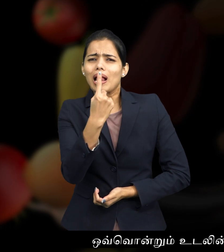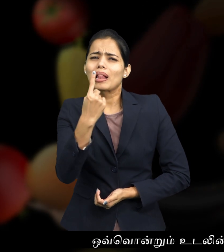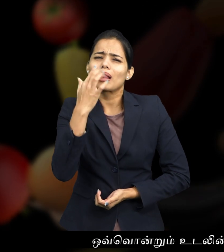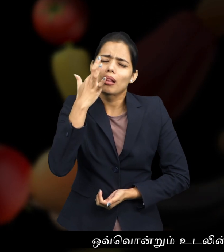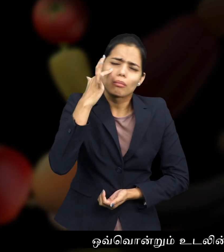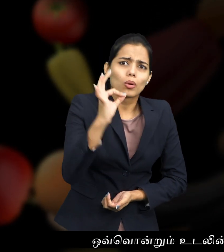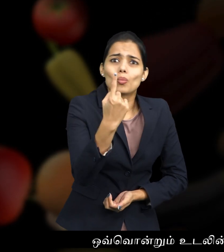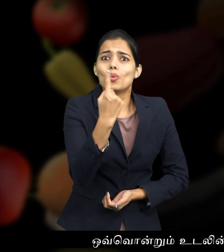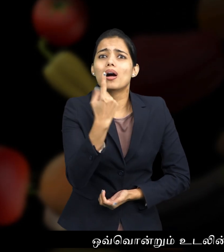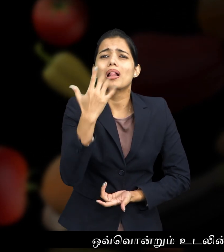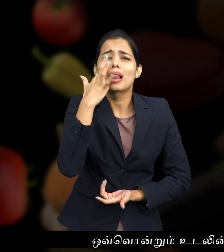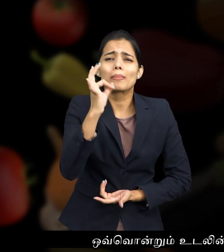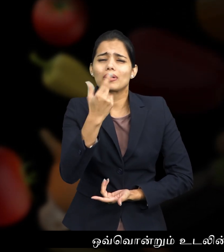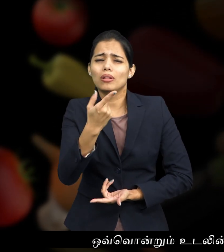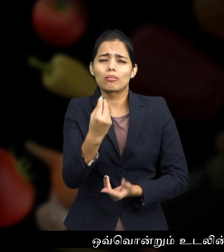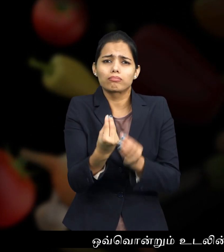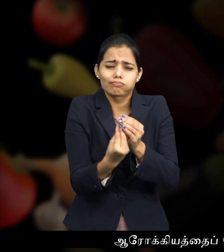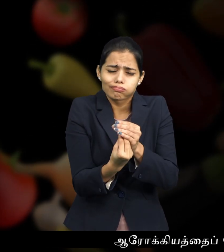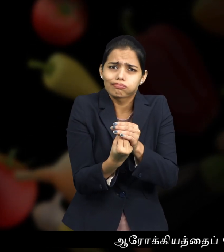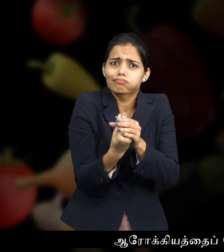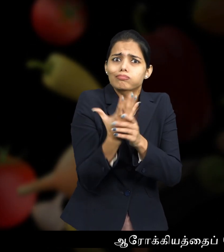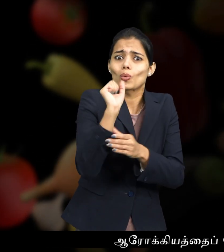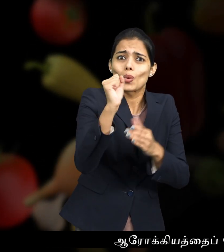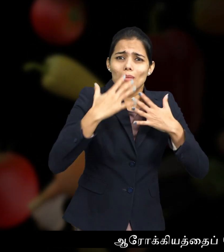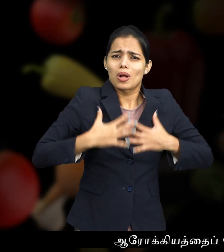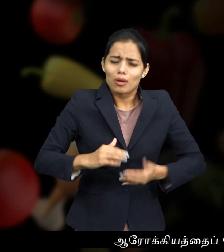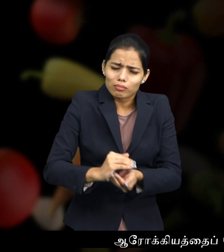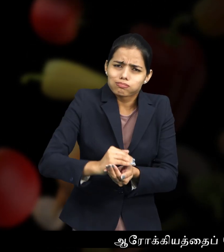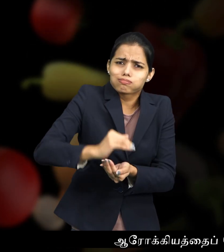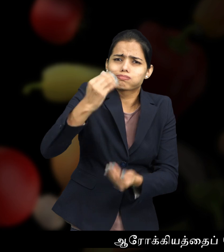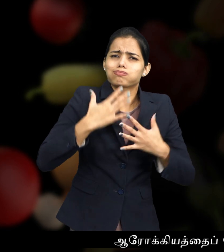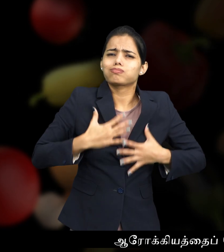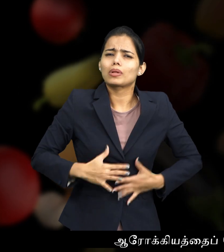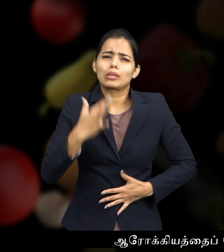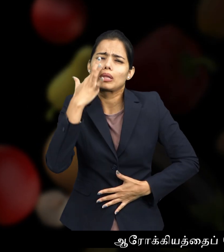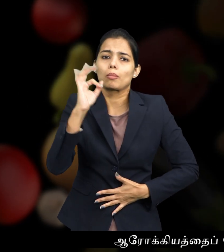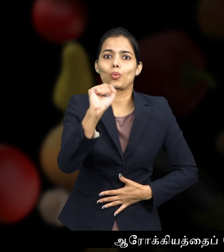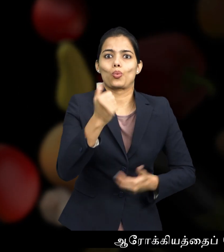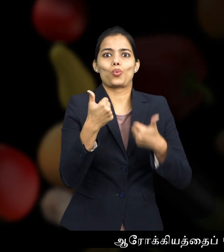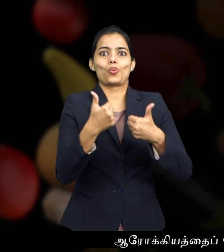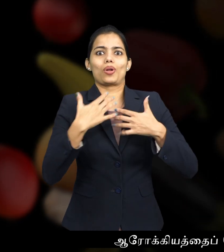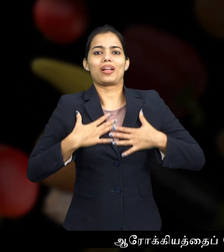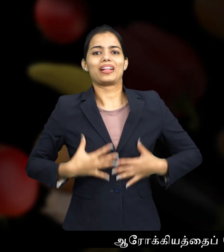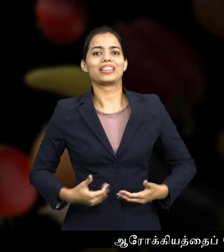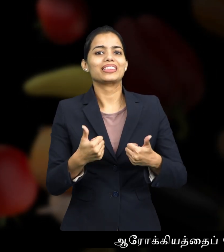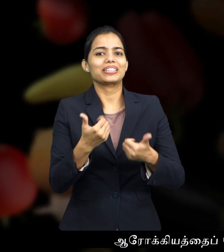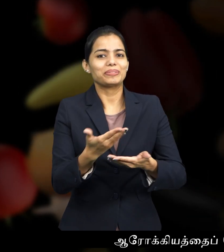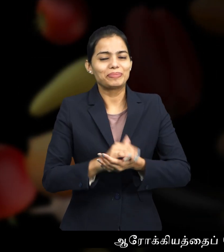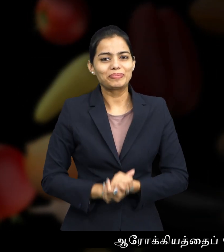ஒவ்வொன்றும் உடலின் சரியான வளர்ச்சிக்கும் நல்ல ஆரோக்கியத்தை பேணுவதற்கும் அவசியம்.